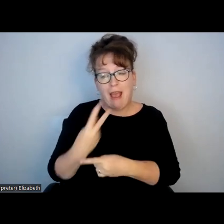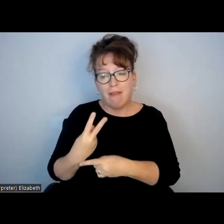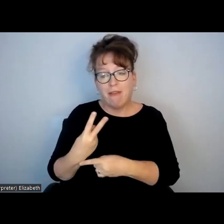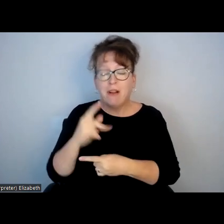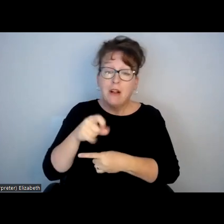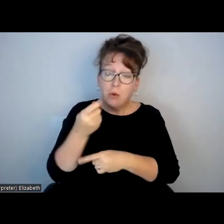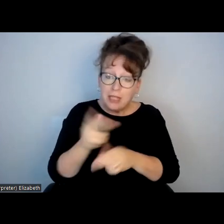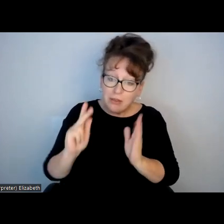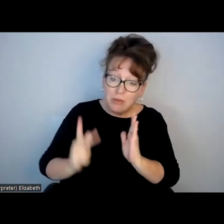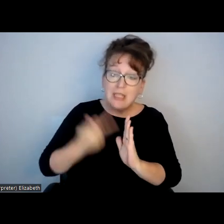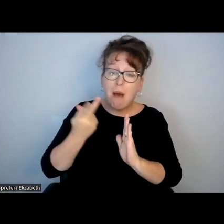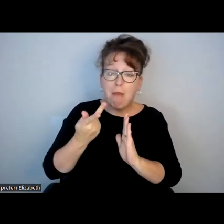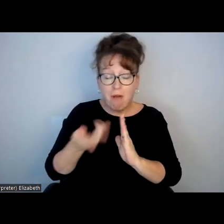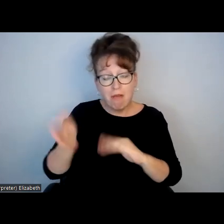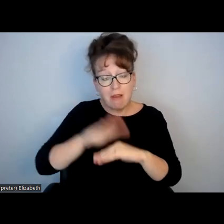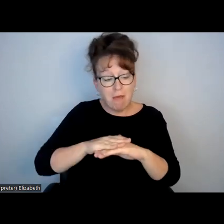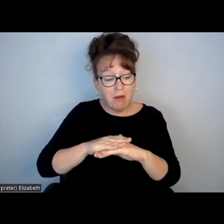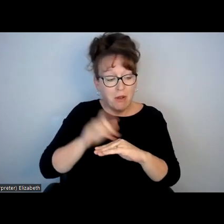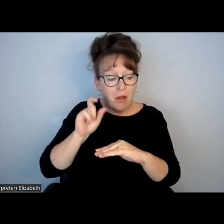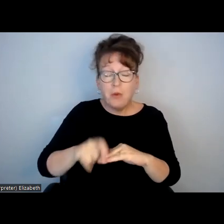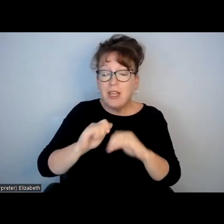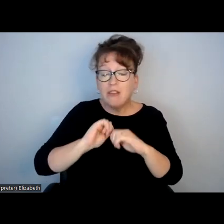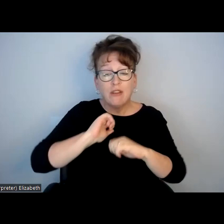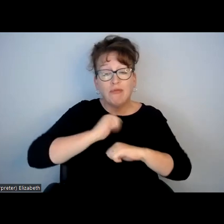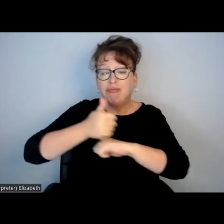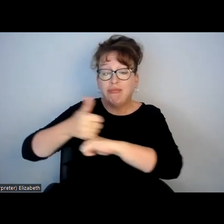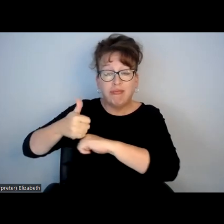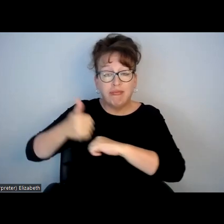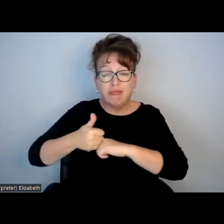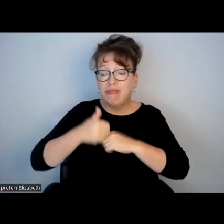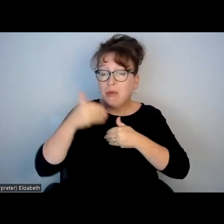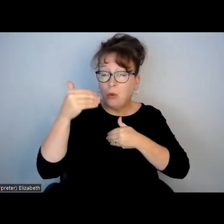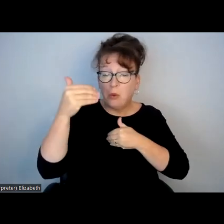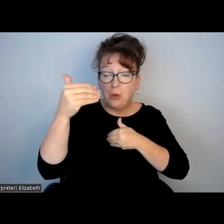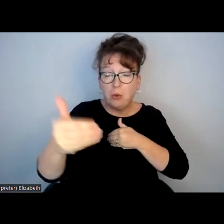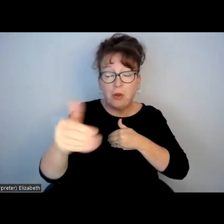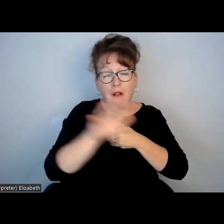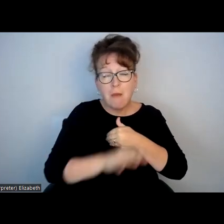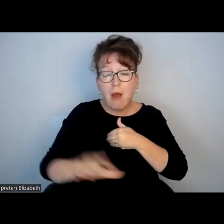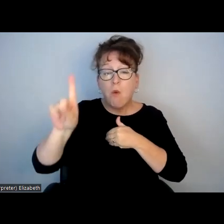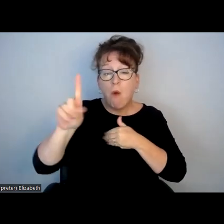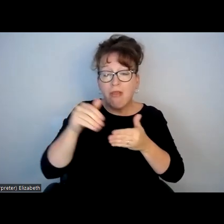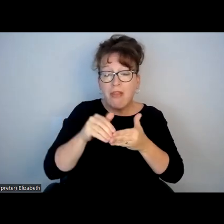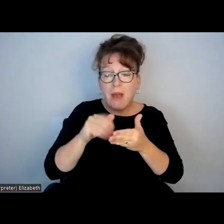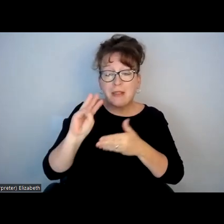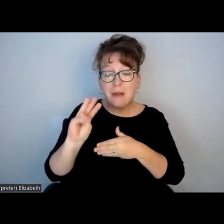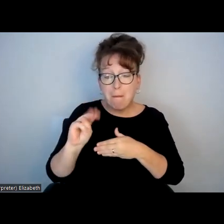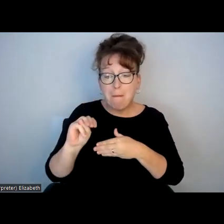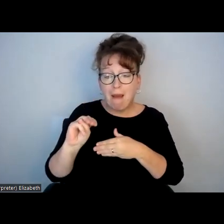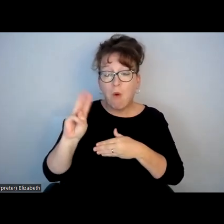6 años vamos a tener que instalar más de energía solar de lo que hemos instalado